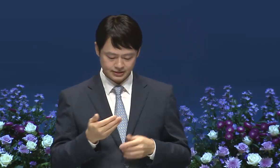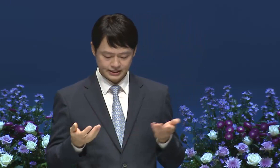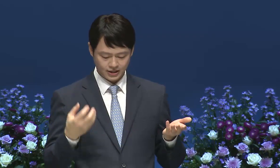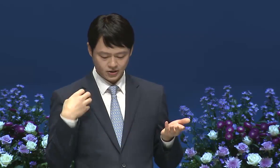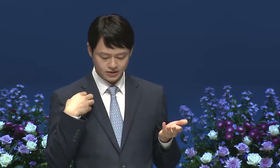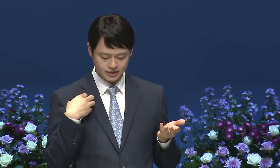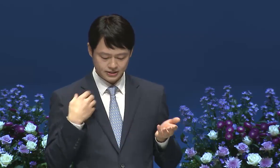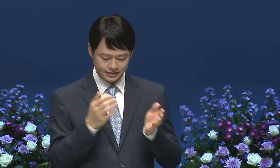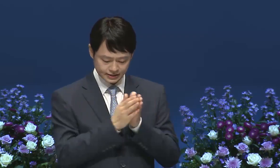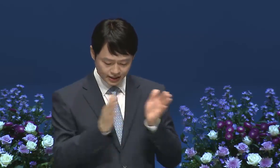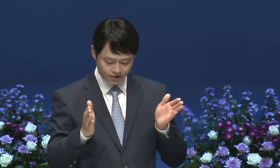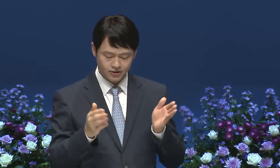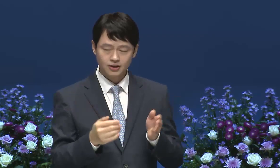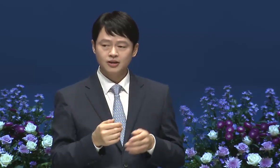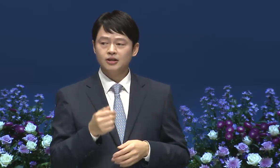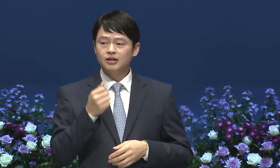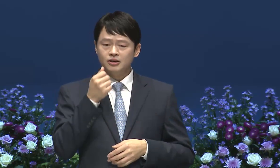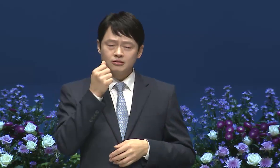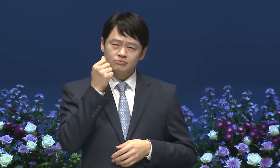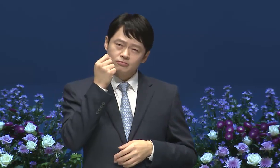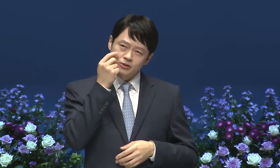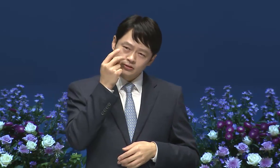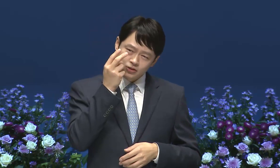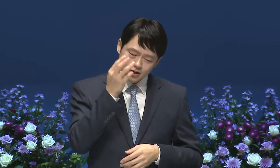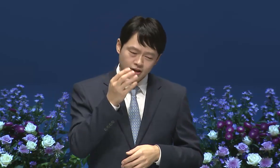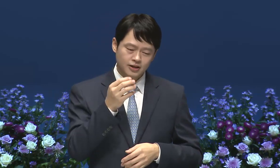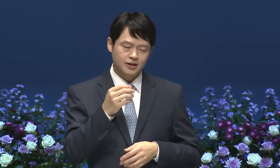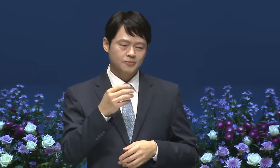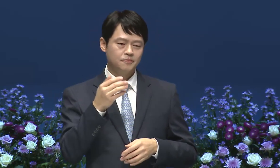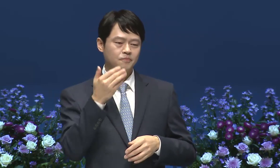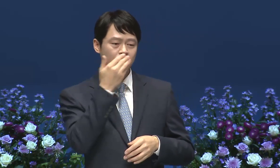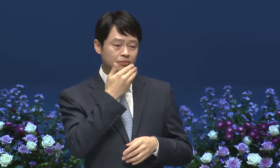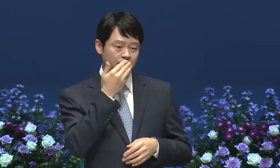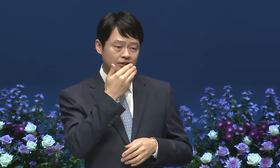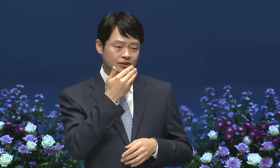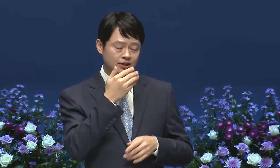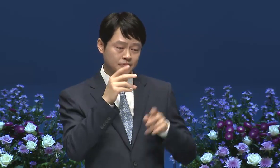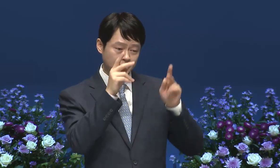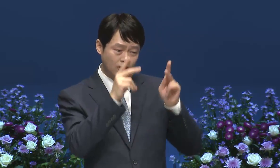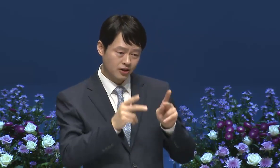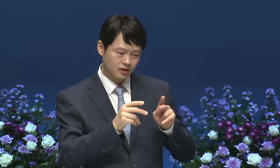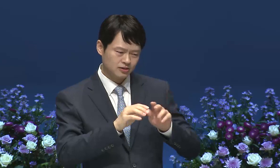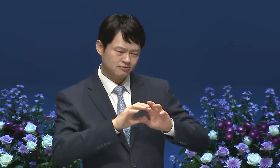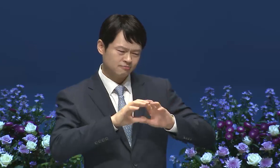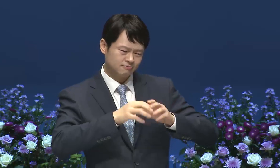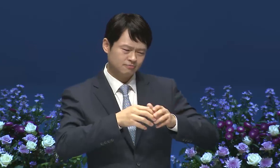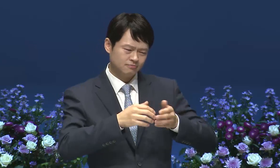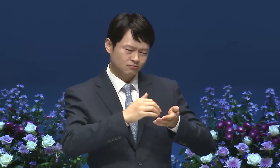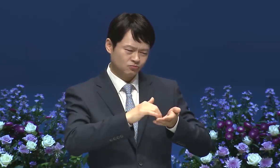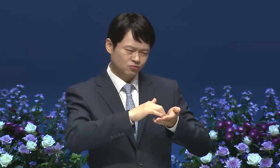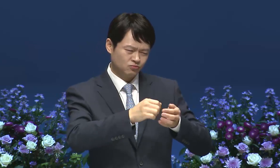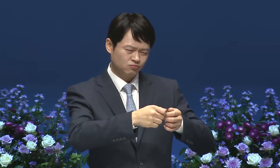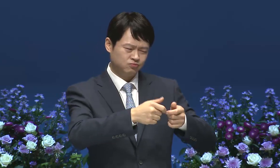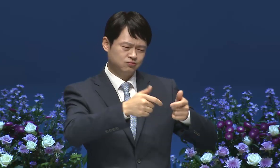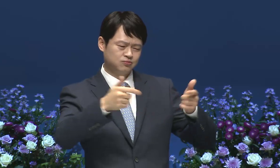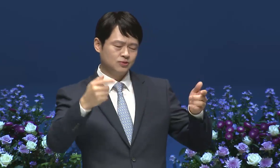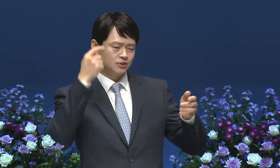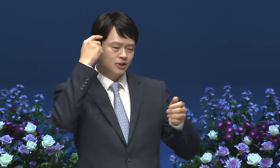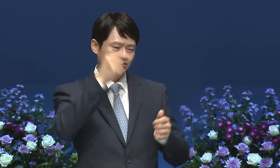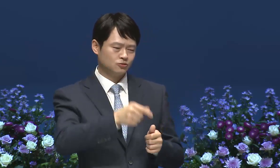저는 농인 영적 사령관으로서 필리핀 지역에 복음이 증거되길 원합니다. 이 필리핀이 단순히 제가 있는 팔라완